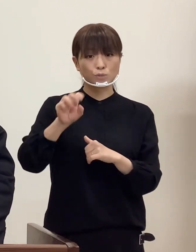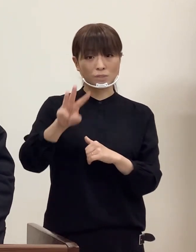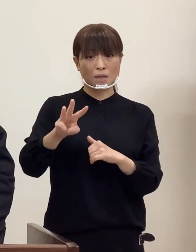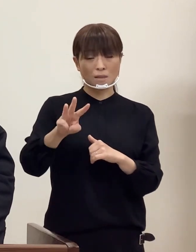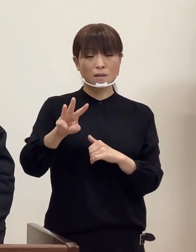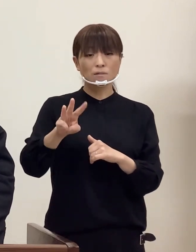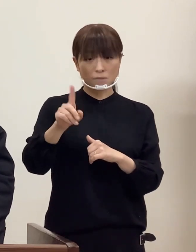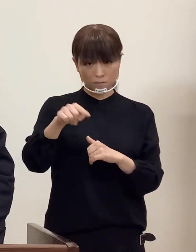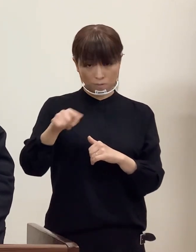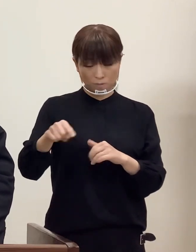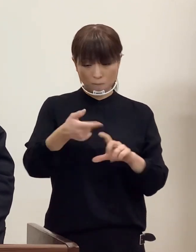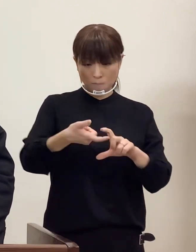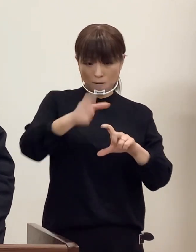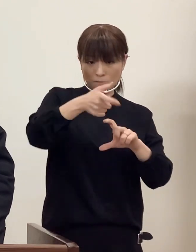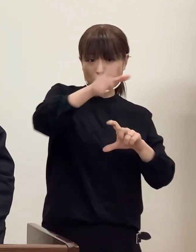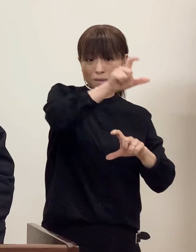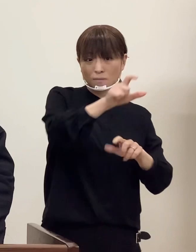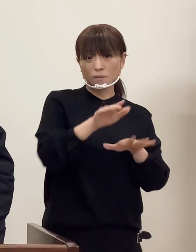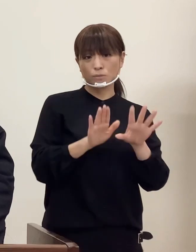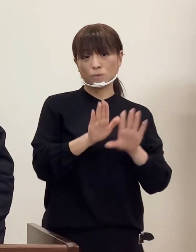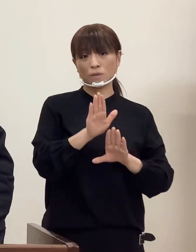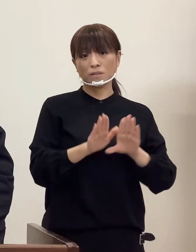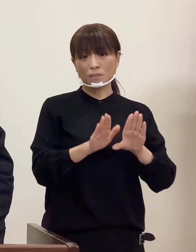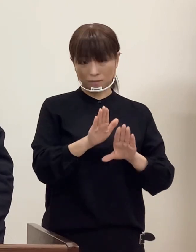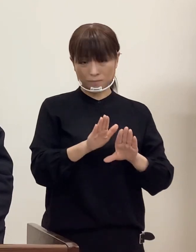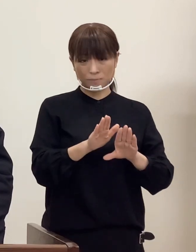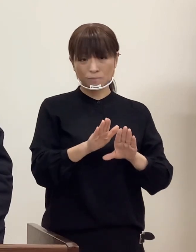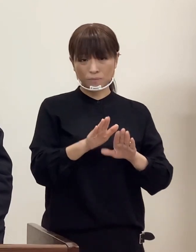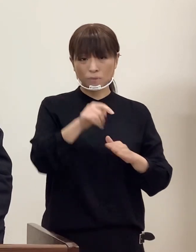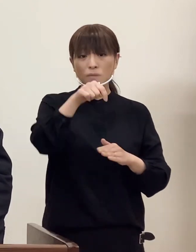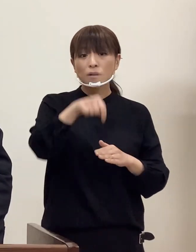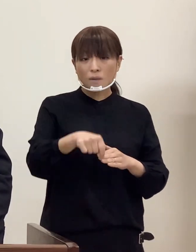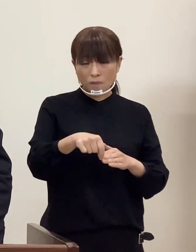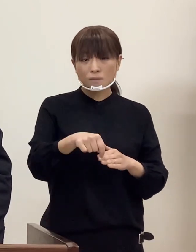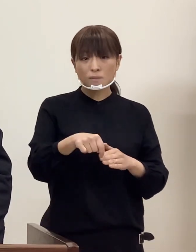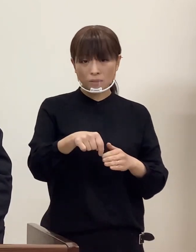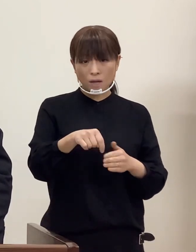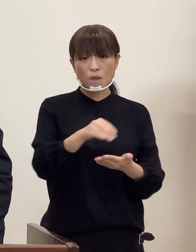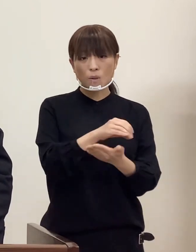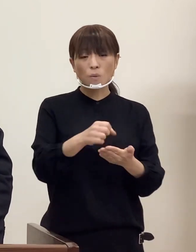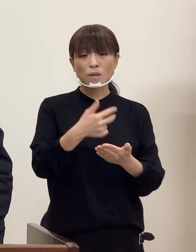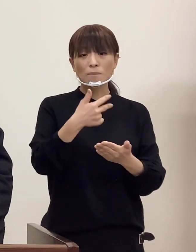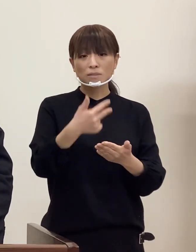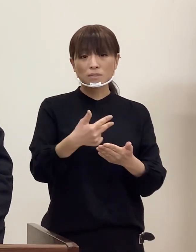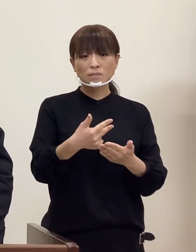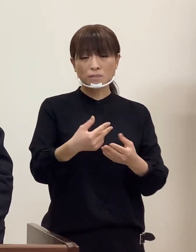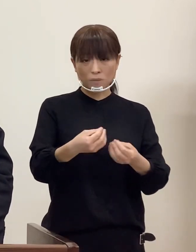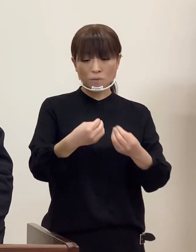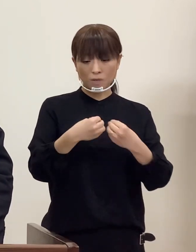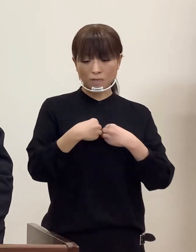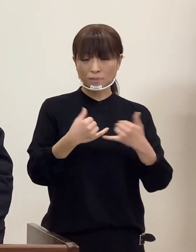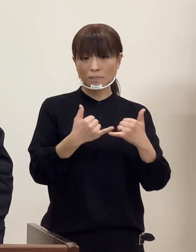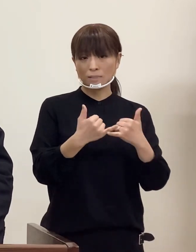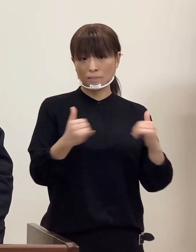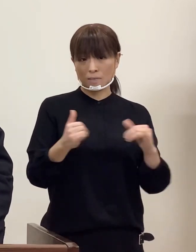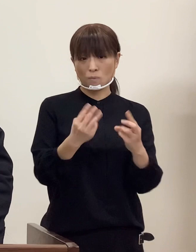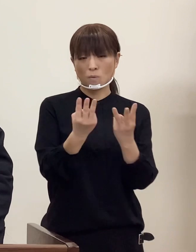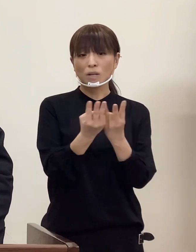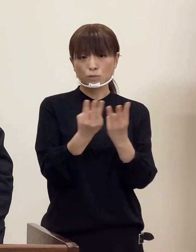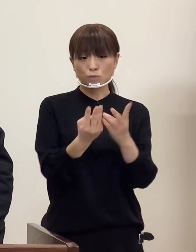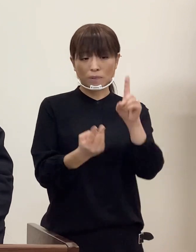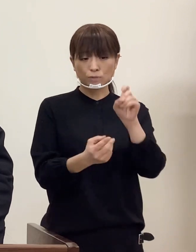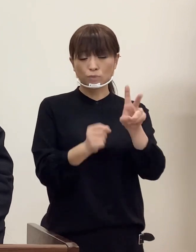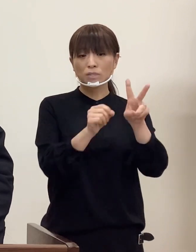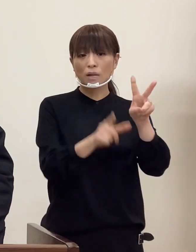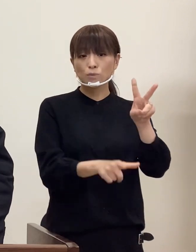を大きく上回っております。このうち今月の感染者数は、本市の感染者数で